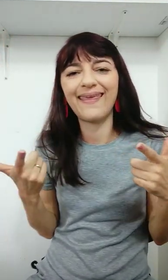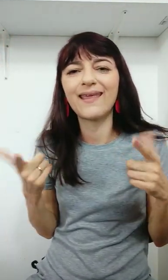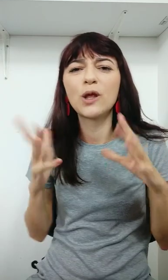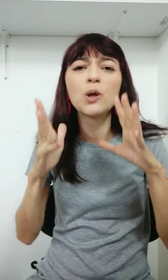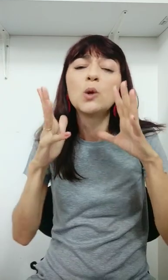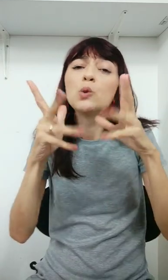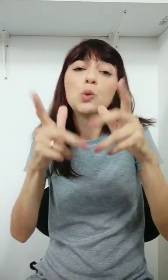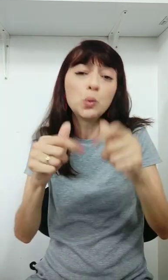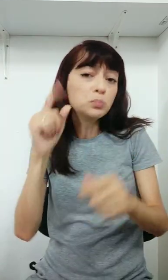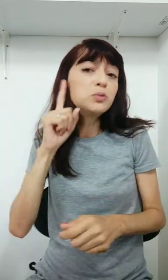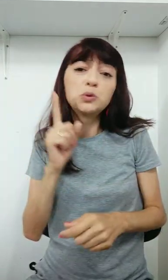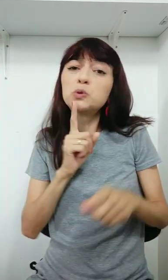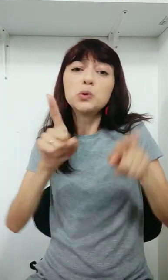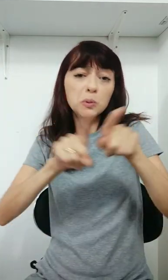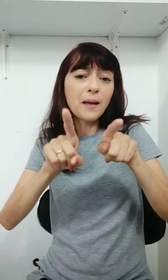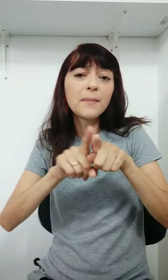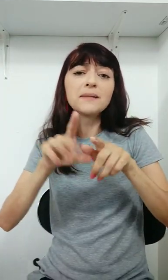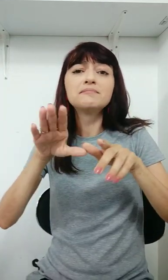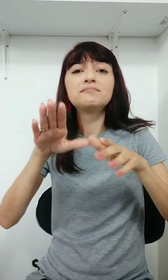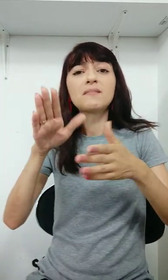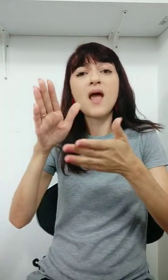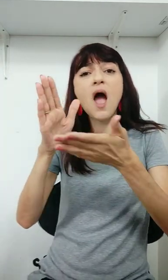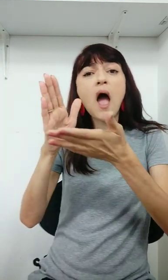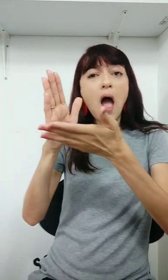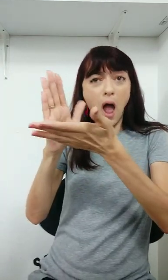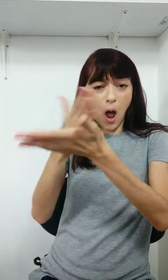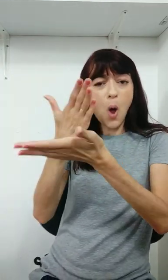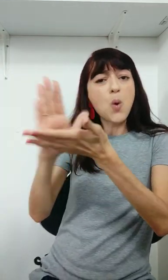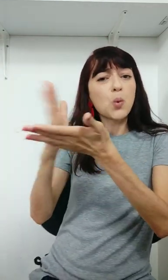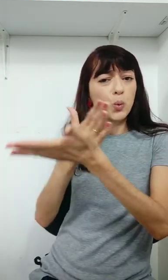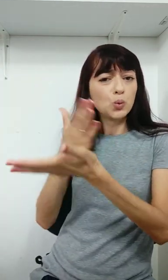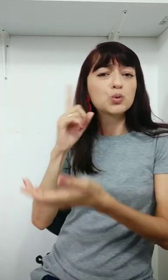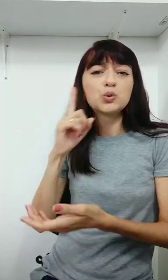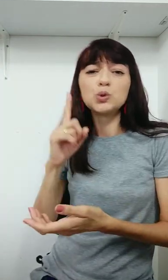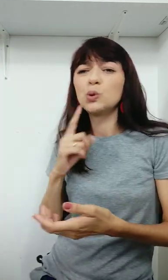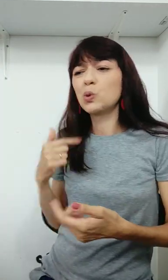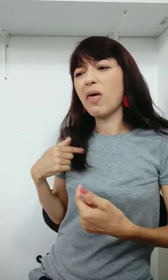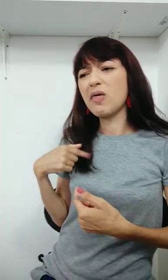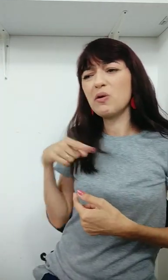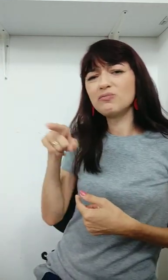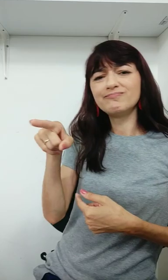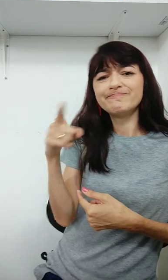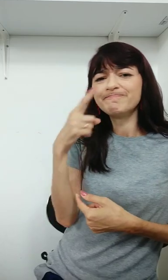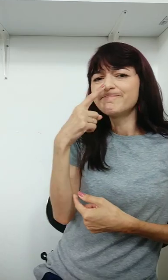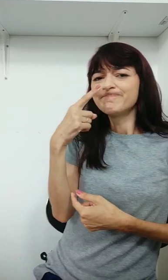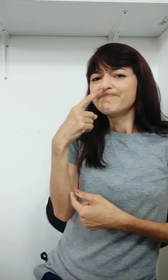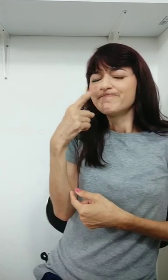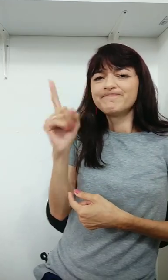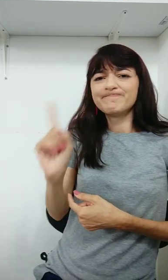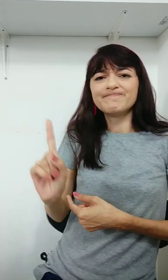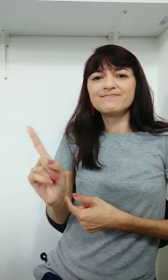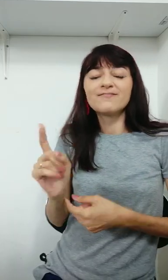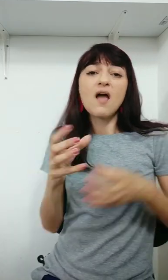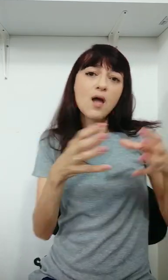você não vai conseguir ficar amigo dele de uma hora para outra. E com o surdo acontece da mesma forma, tá bom? Alguns surdos ali, quando eles